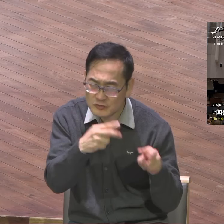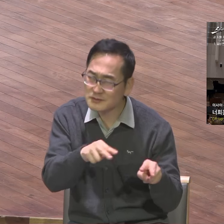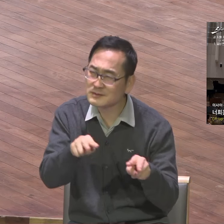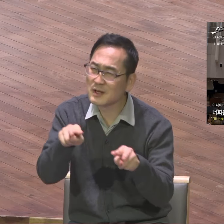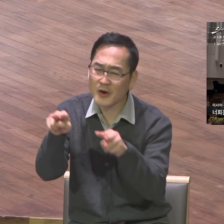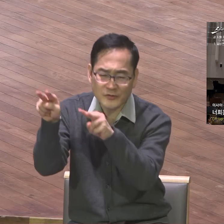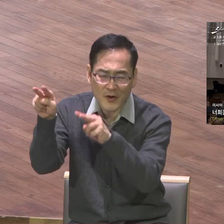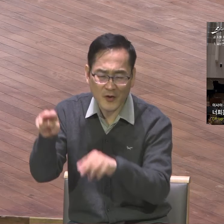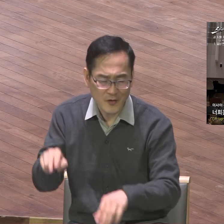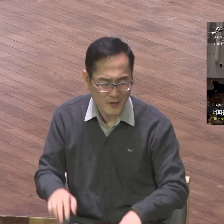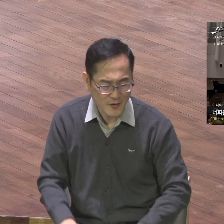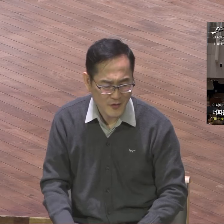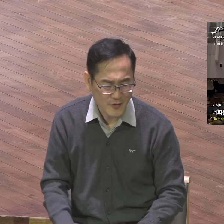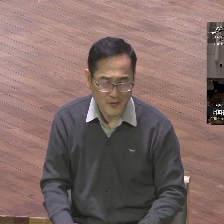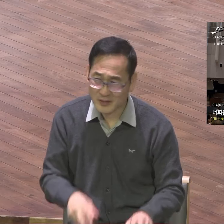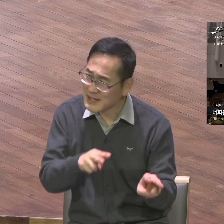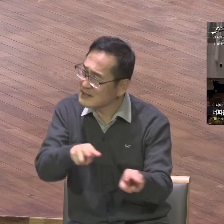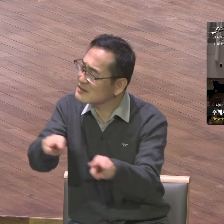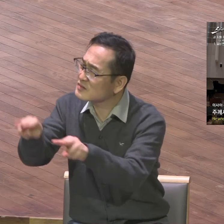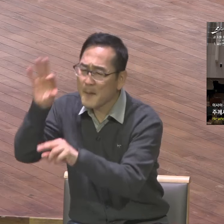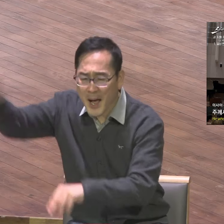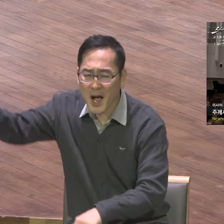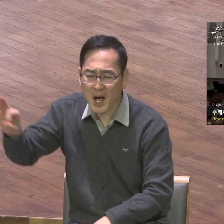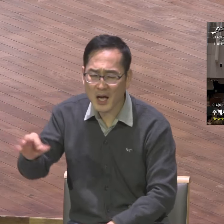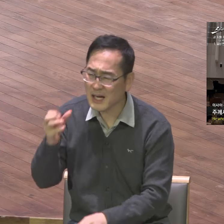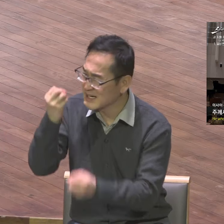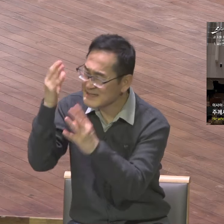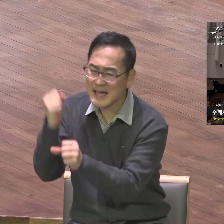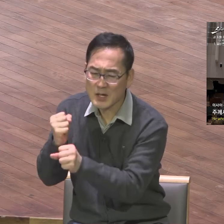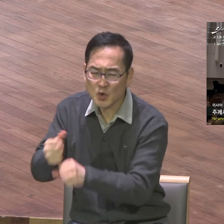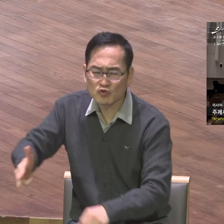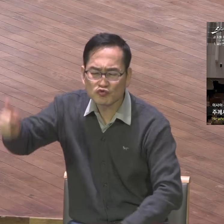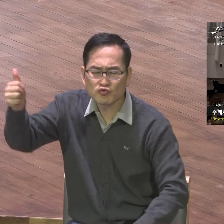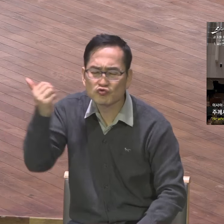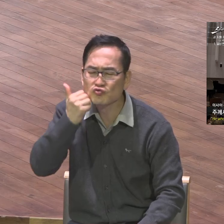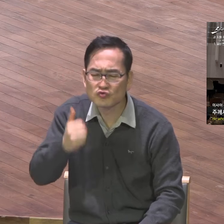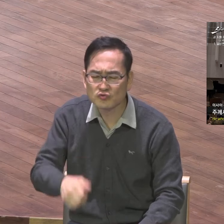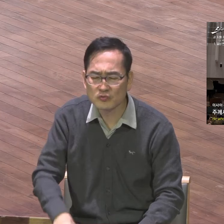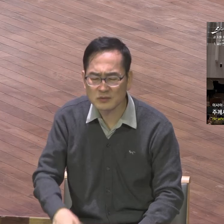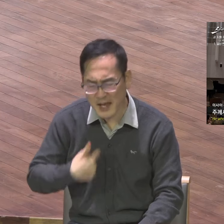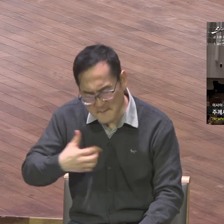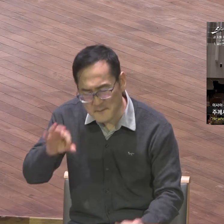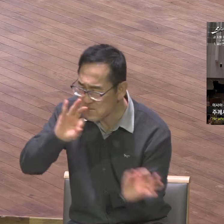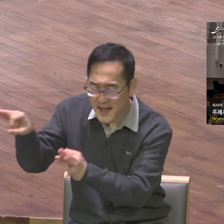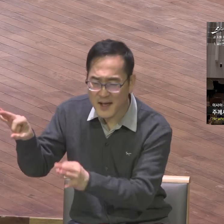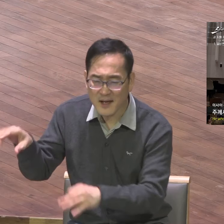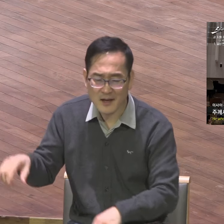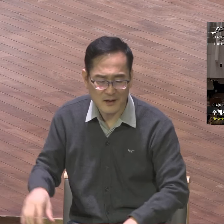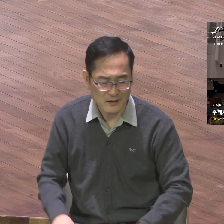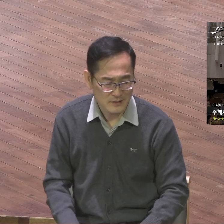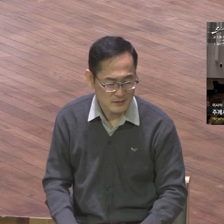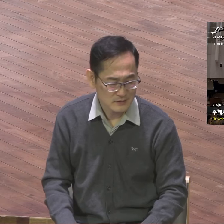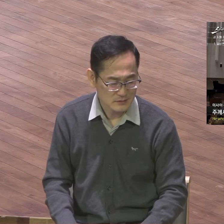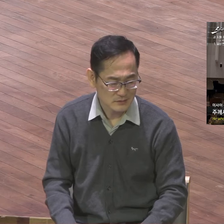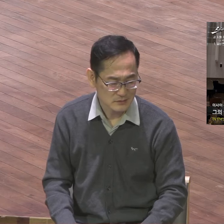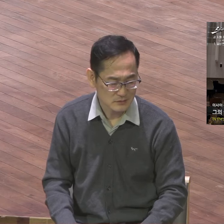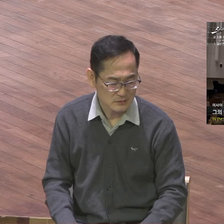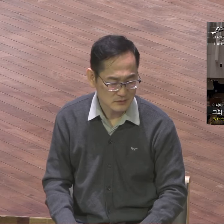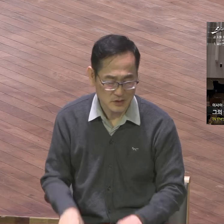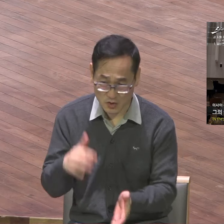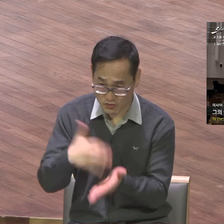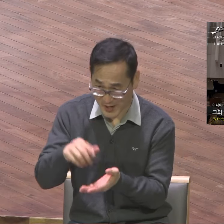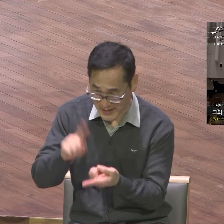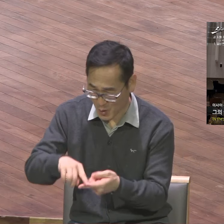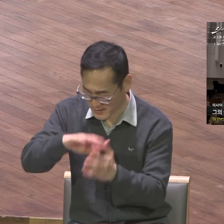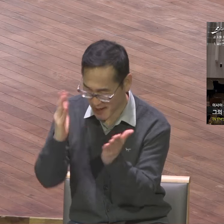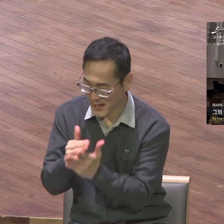들어 누가 이 모든 것을 창조하였나 보라. 주께서는 수요대로 만상을 이끌어내시고 그들의 모든 이름을 부르시나니